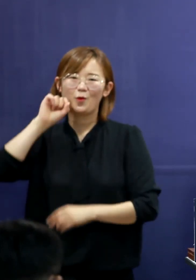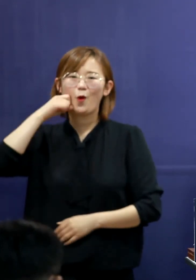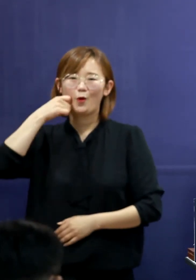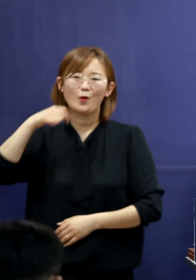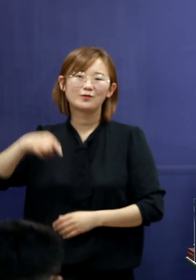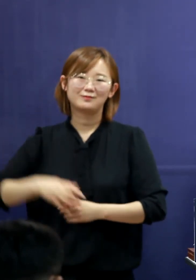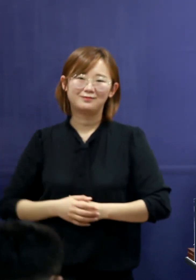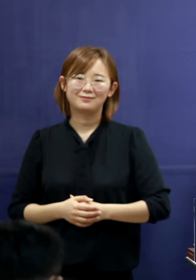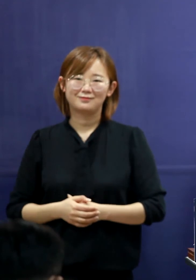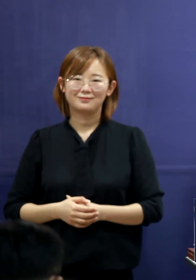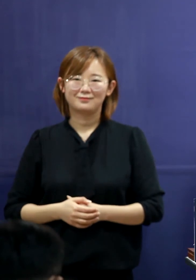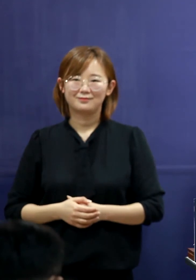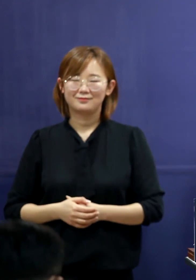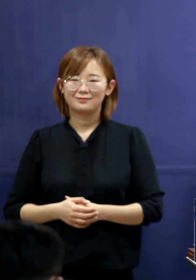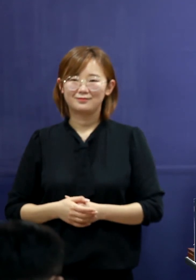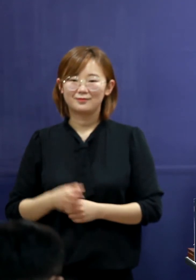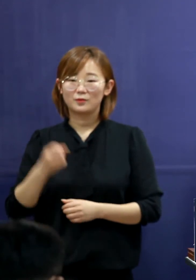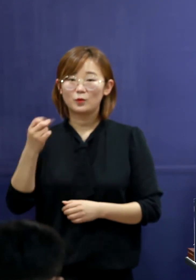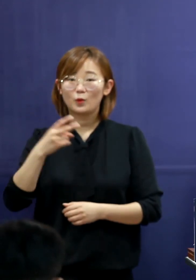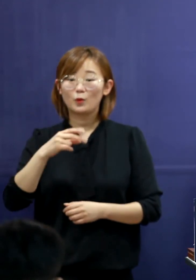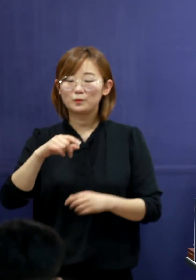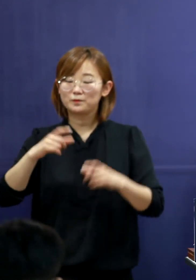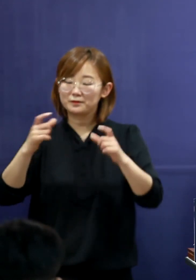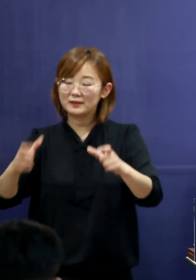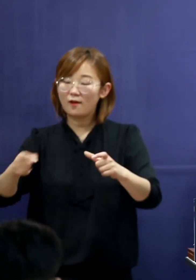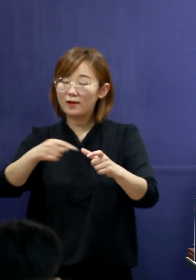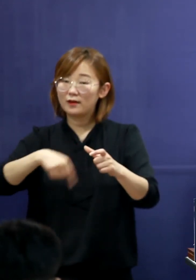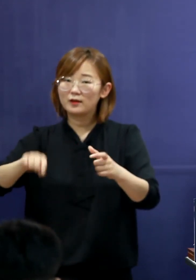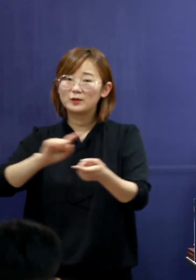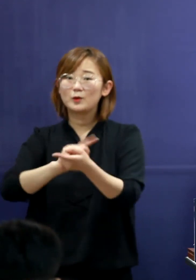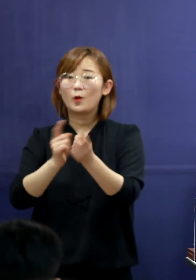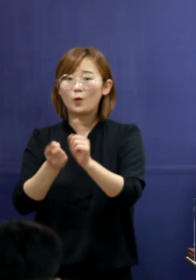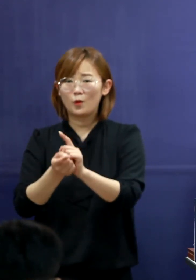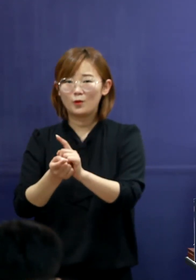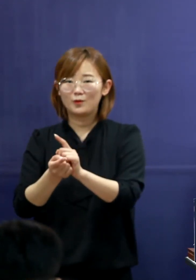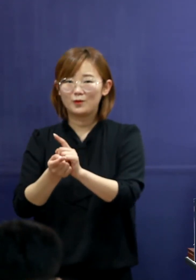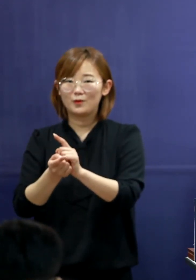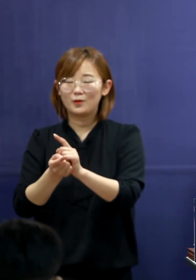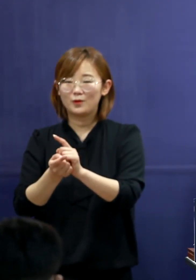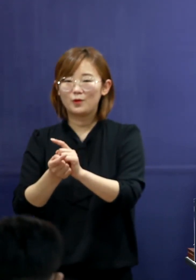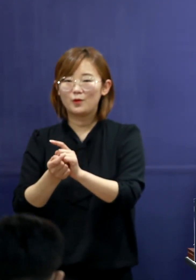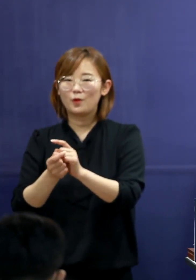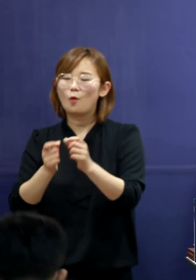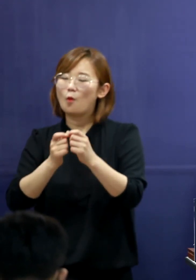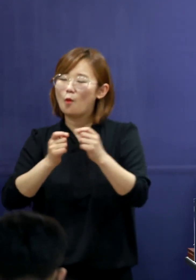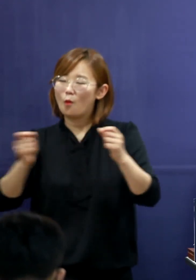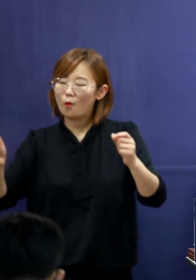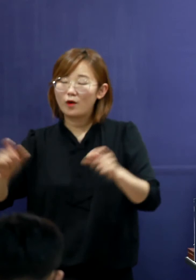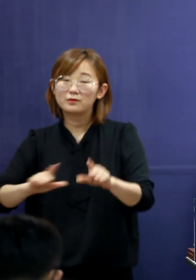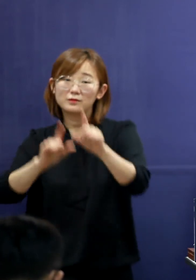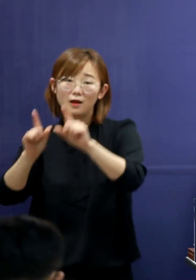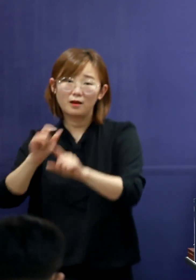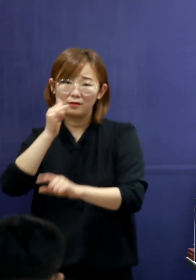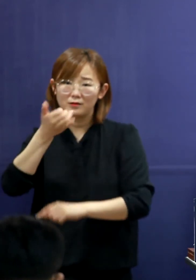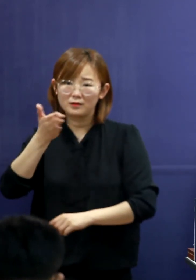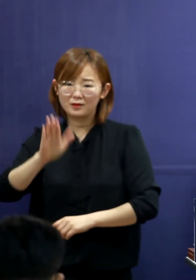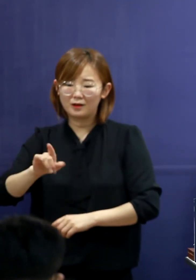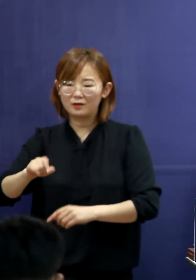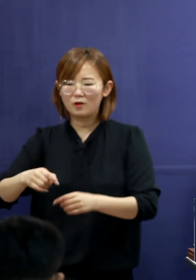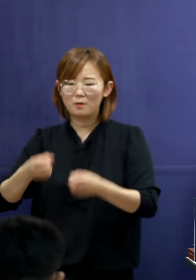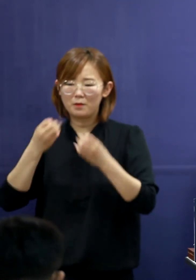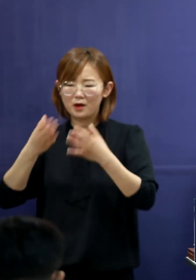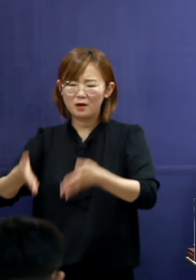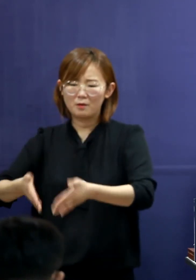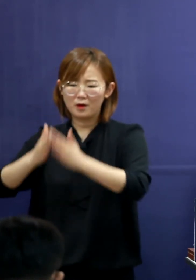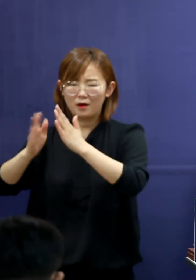온 지역사회, 커뮤니티를 좀 깨뜨리는 그런 부작용도 있고 그래서 저는 뭐